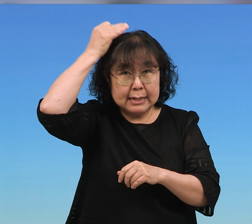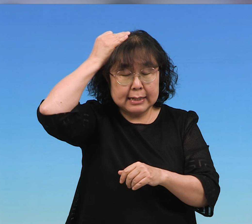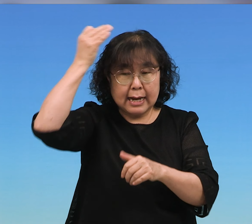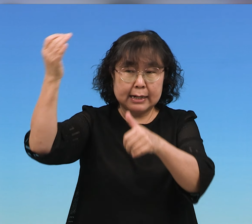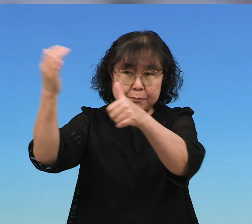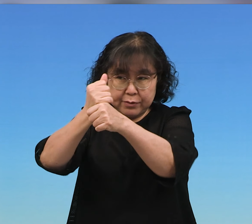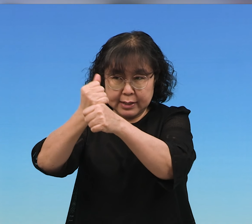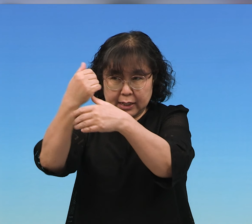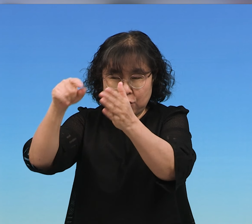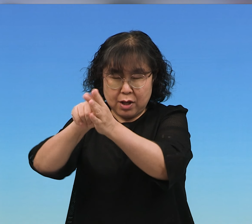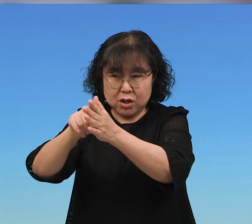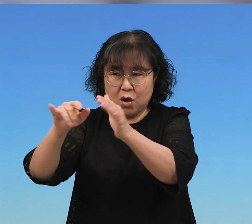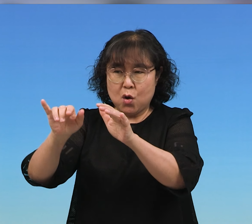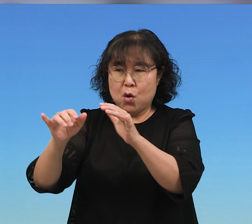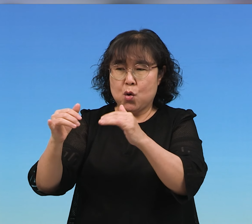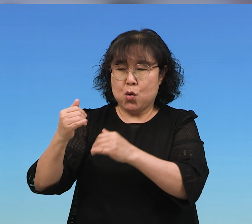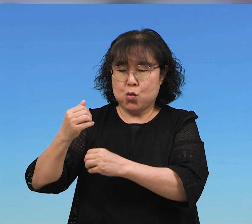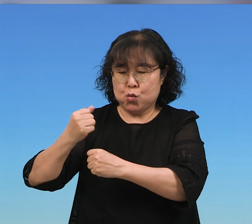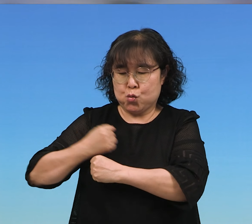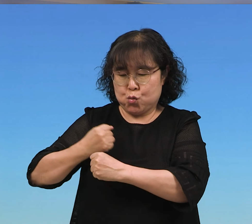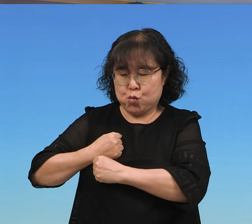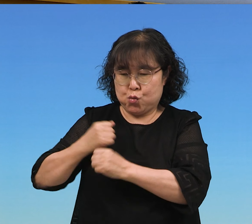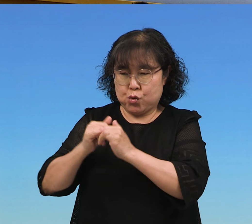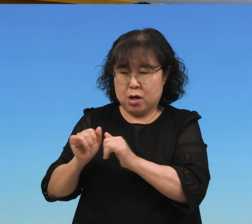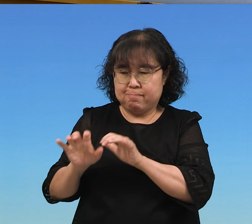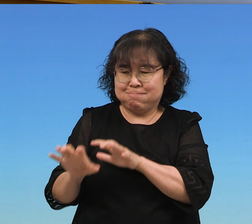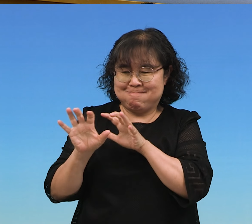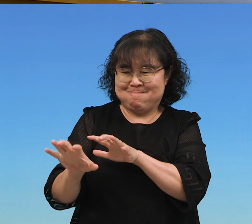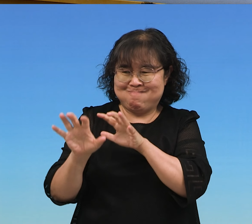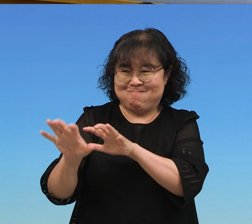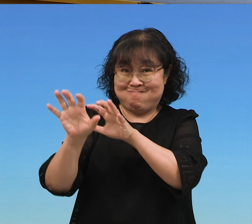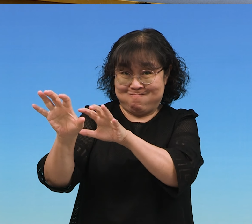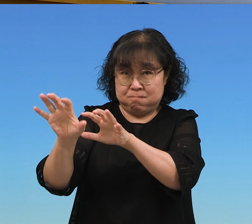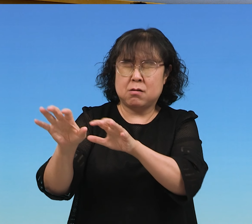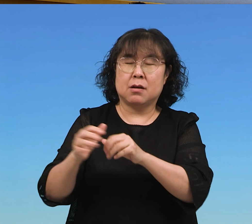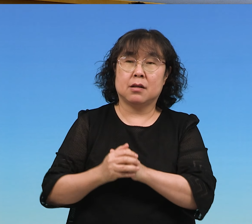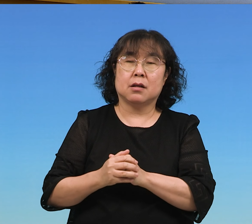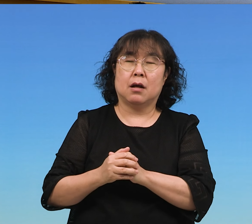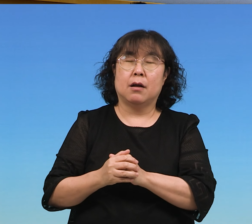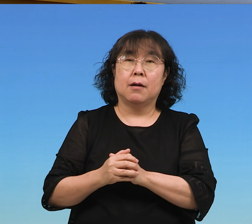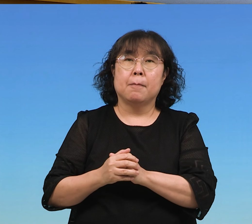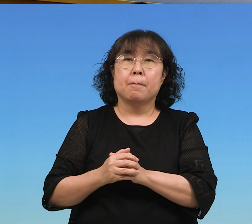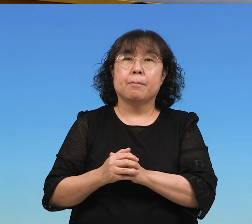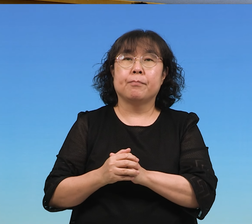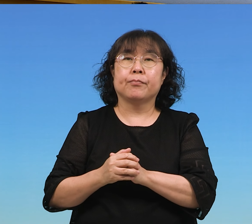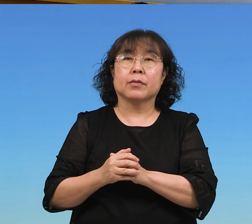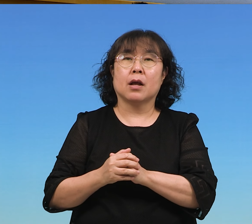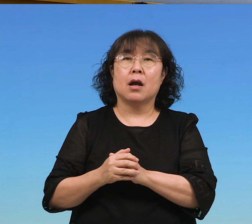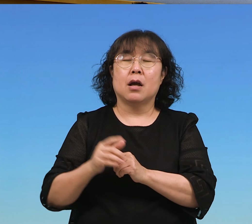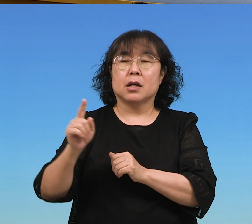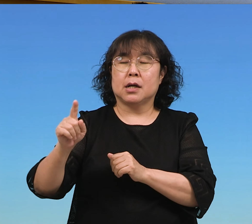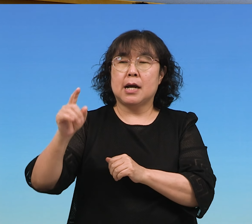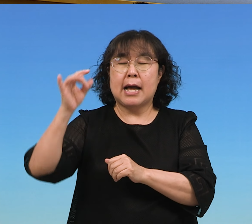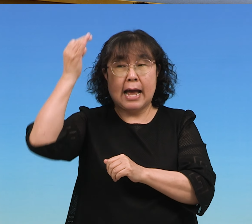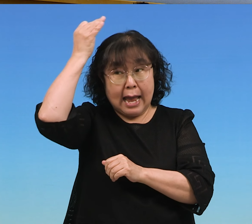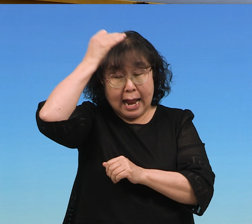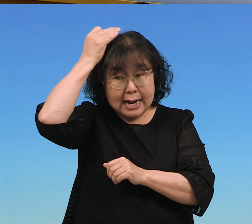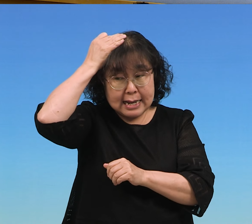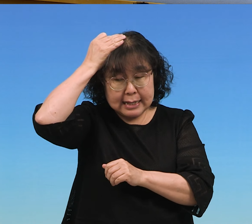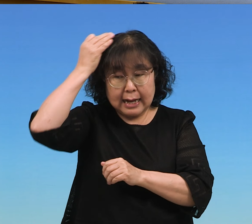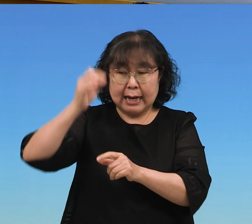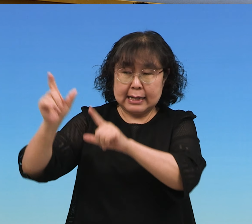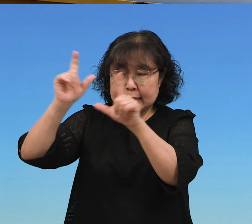군사 행동을 합니다. 그게 보면 14절입니다. 왕이 이에 말과 병거와 많은 군사를 보내매